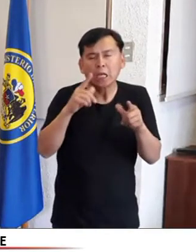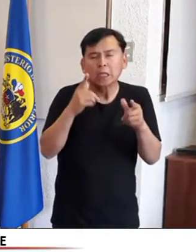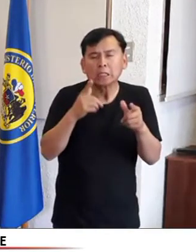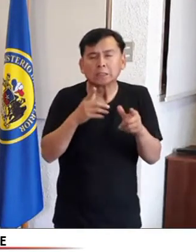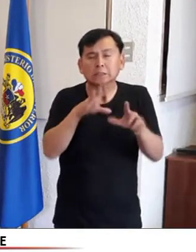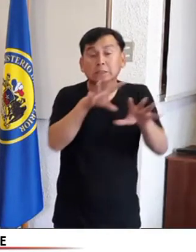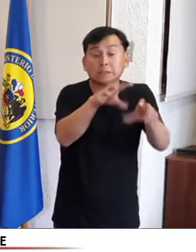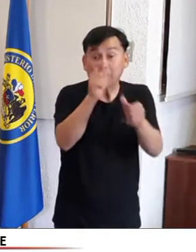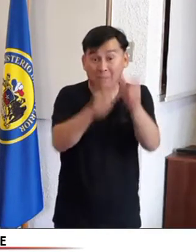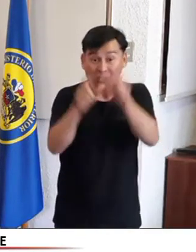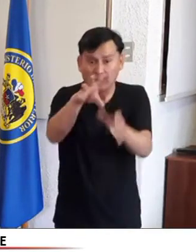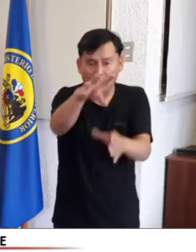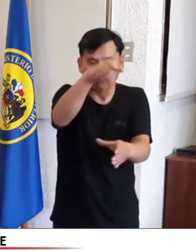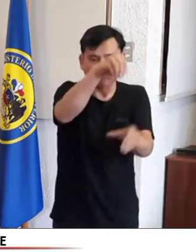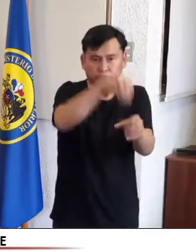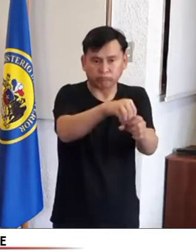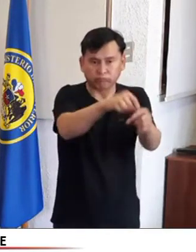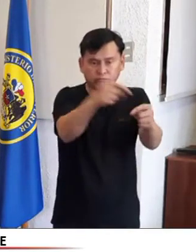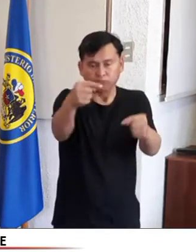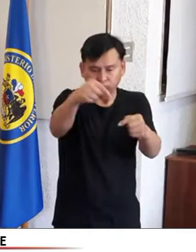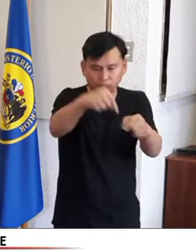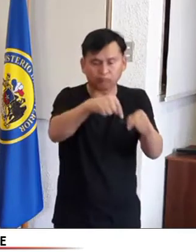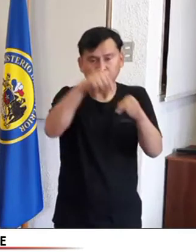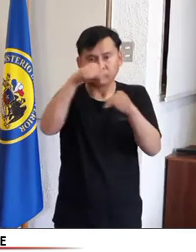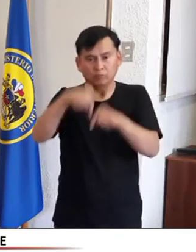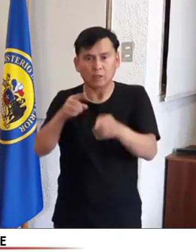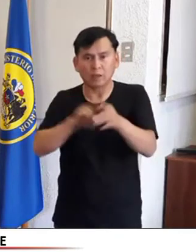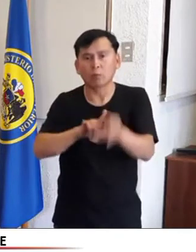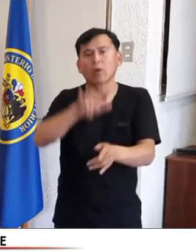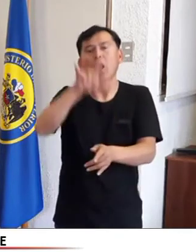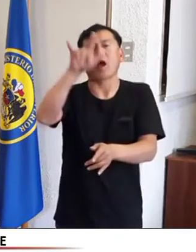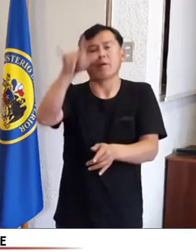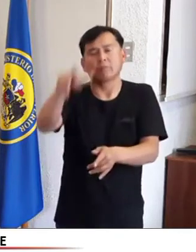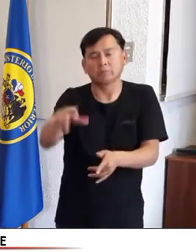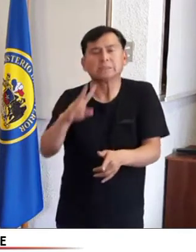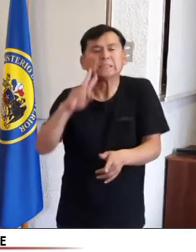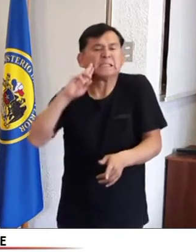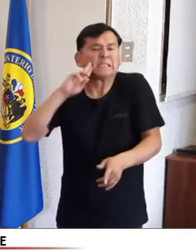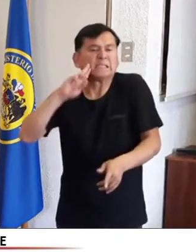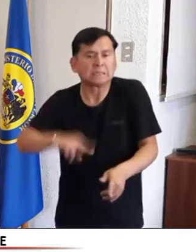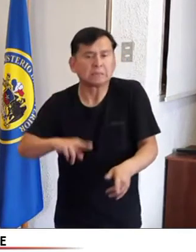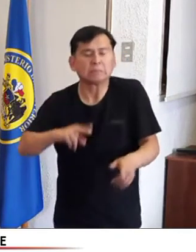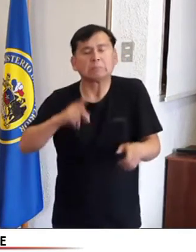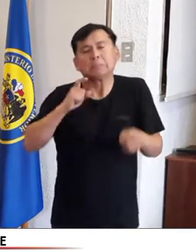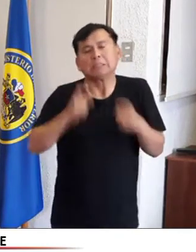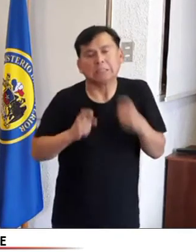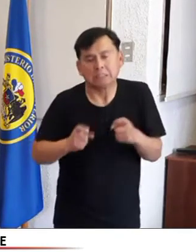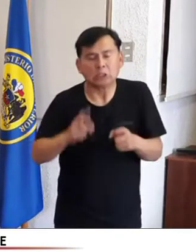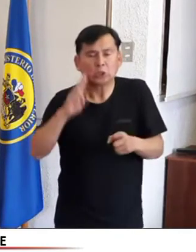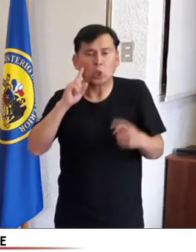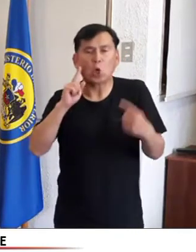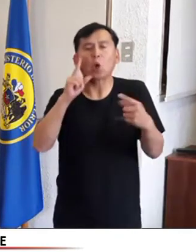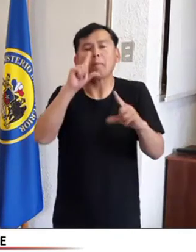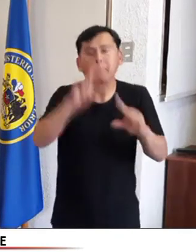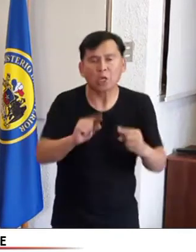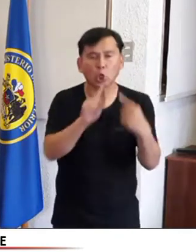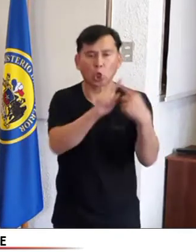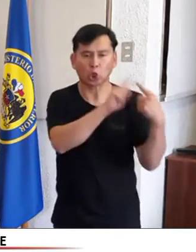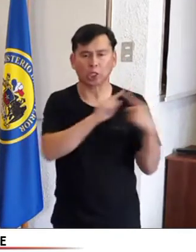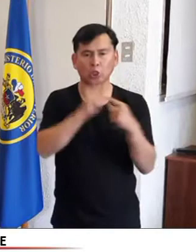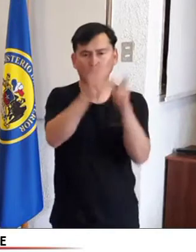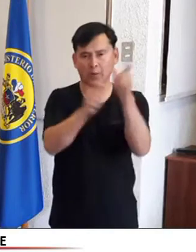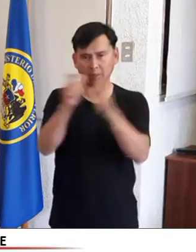permita sacar a esas personas que puedan llegar a sus destinos finales sin el menor, o con el menor contacto con las comunidades